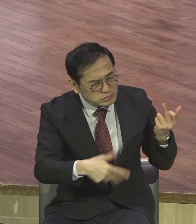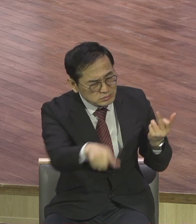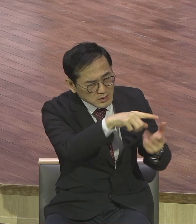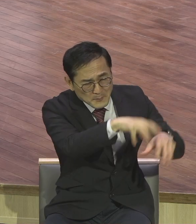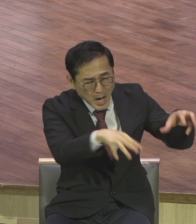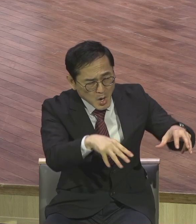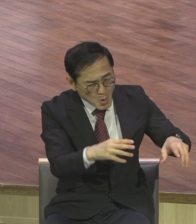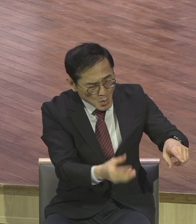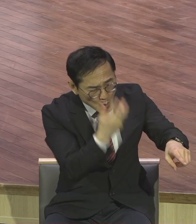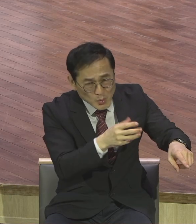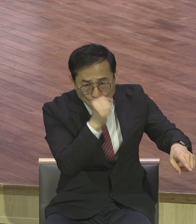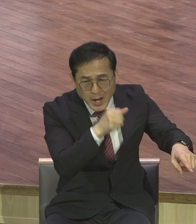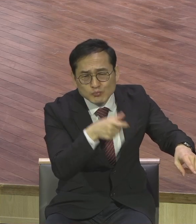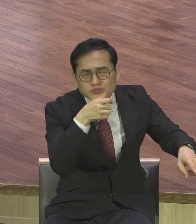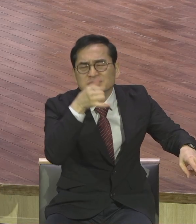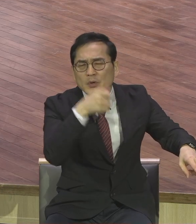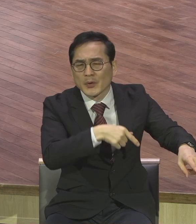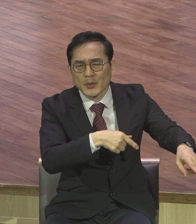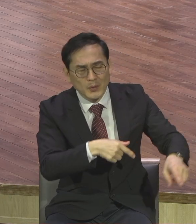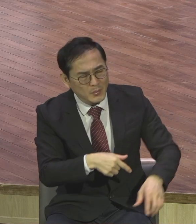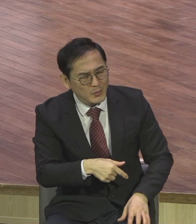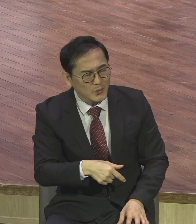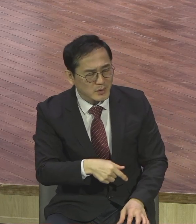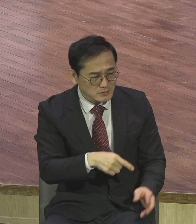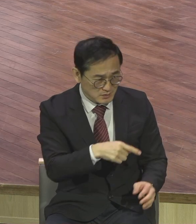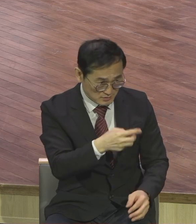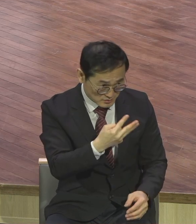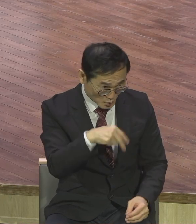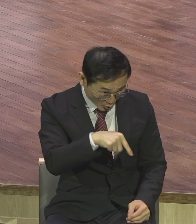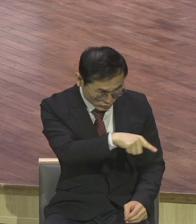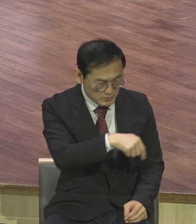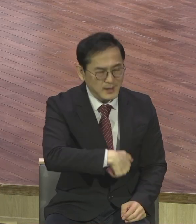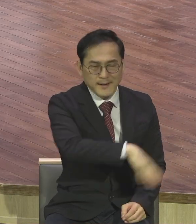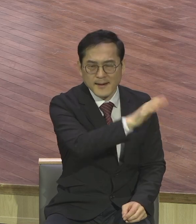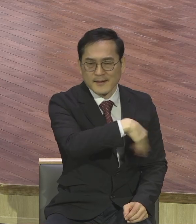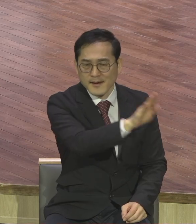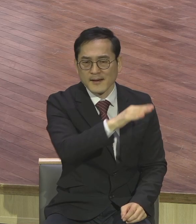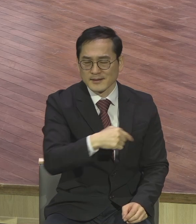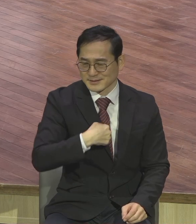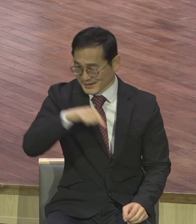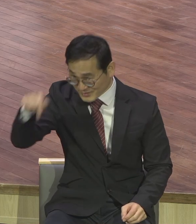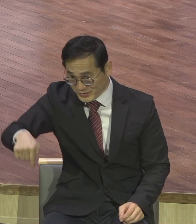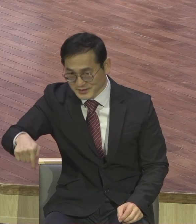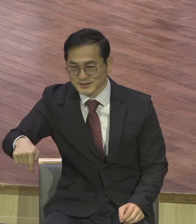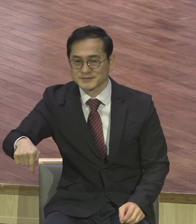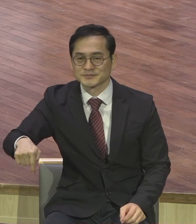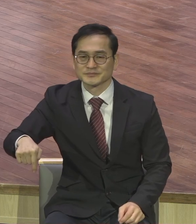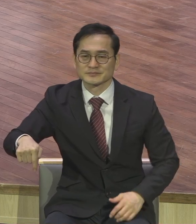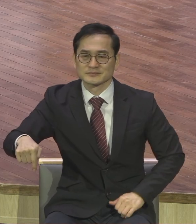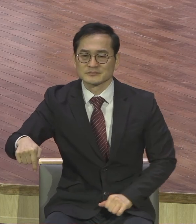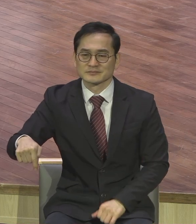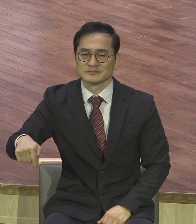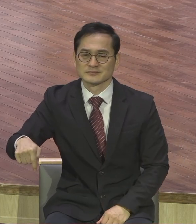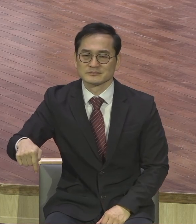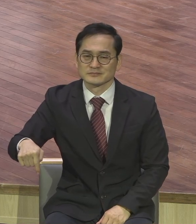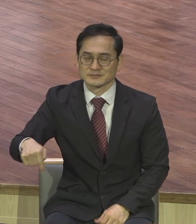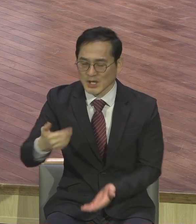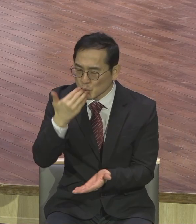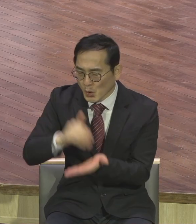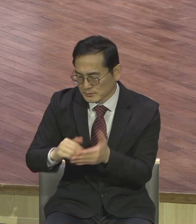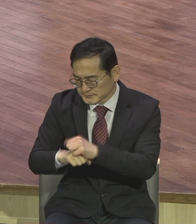아브라함 택했습니다. 그래놓고 거기서 돌을 쌓아서 무릎을 꿇고 하나님께